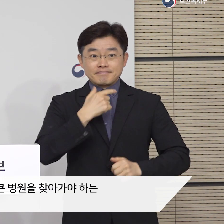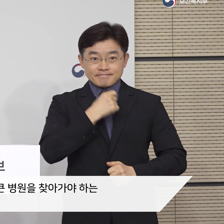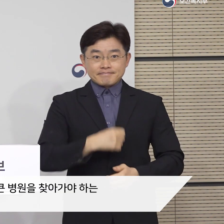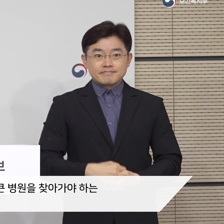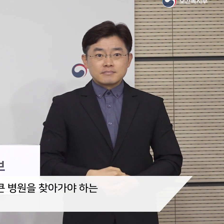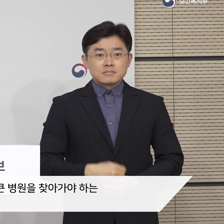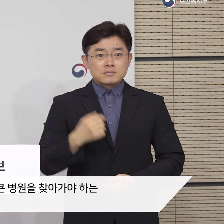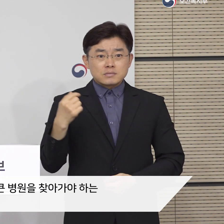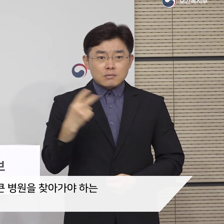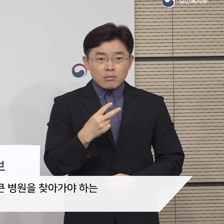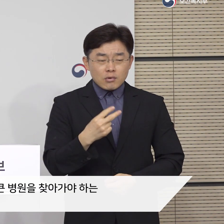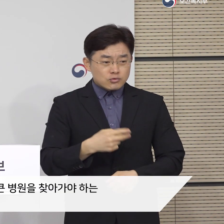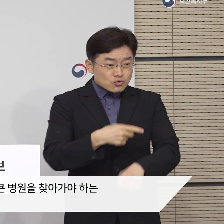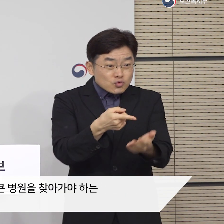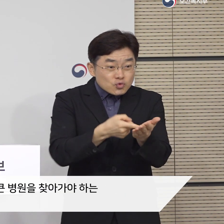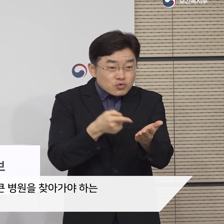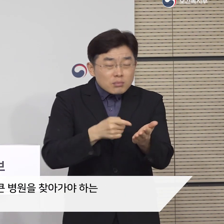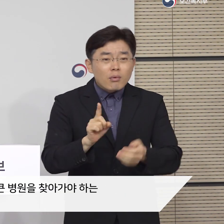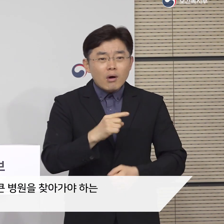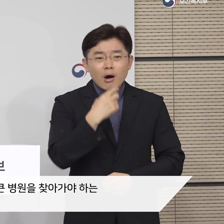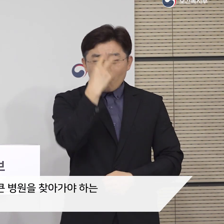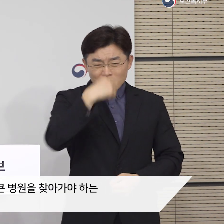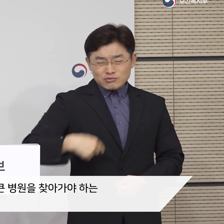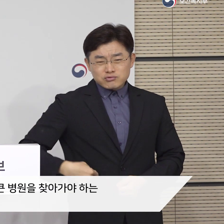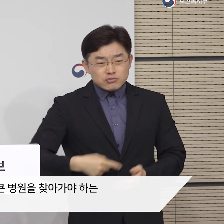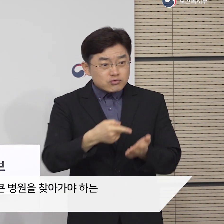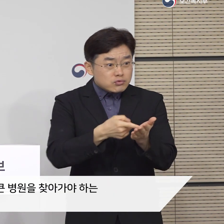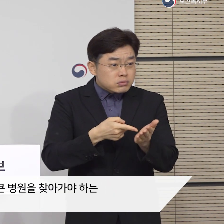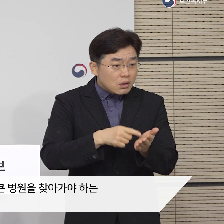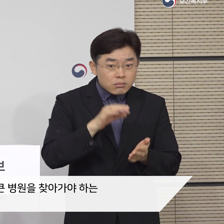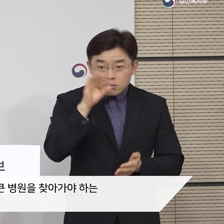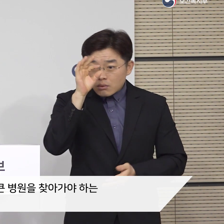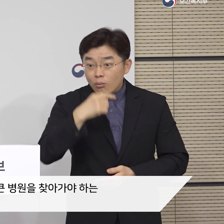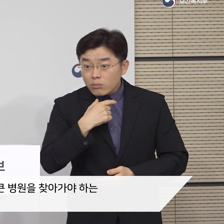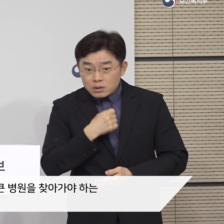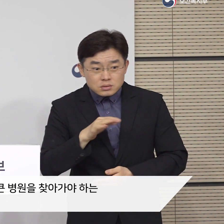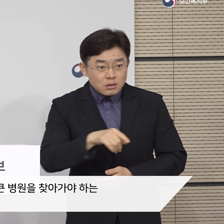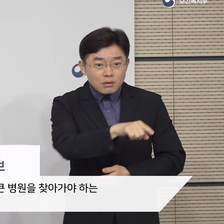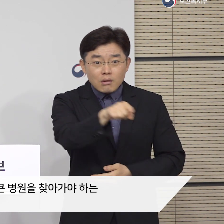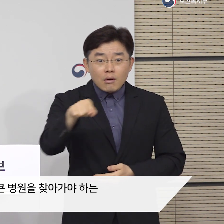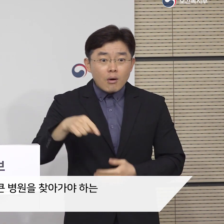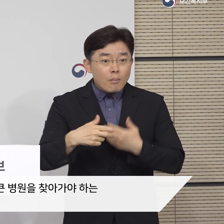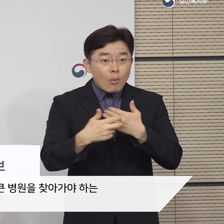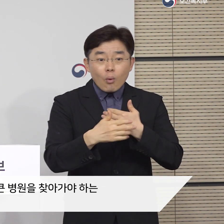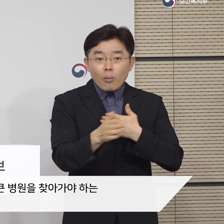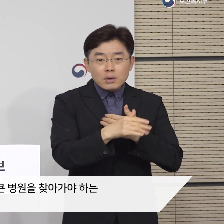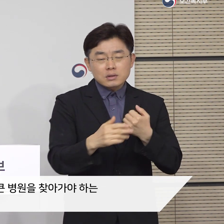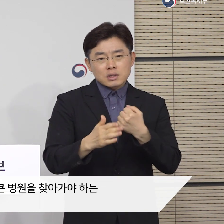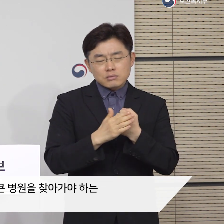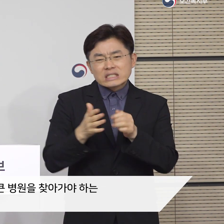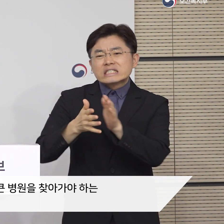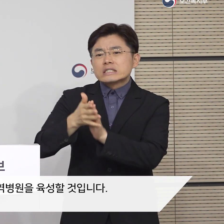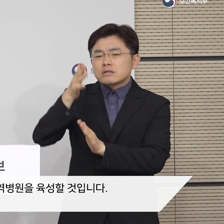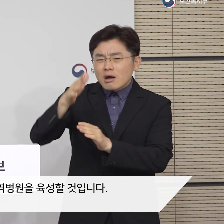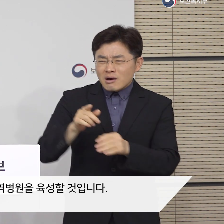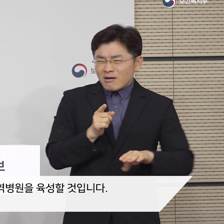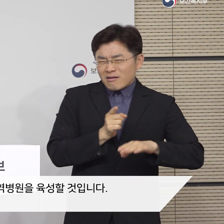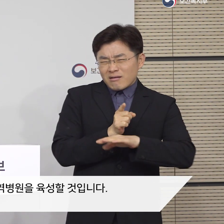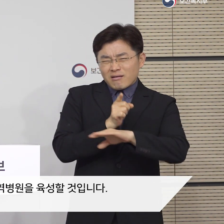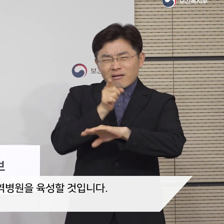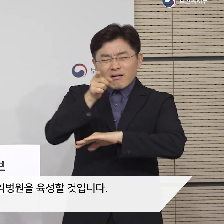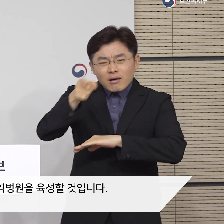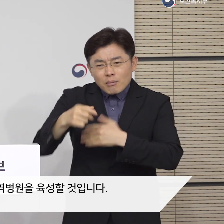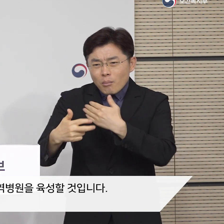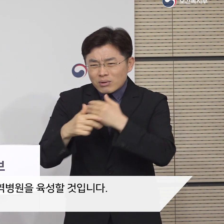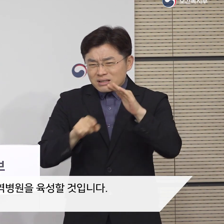간단한 맹장수술도 먼 길을 넘어 대도시 큰 병원을 찾아가야 하는 문제들을 해결하겠습니다. 일정 규모